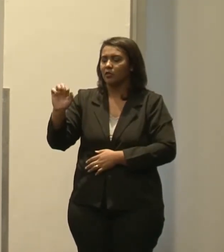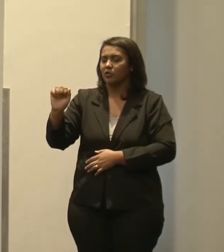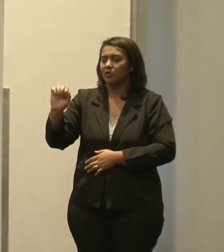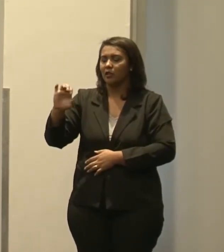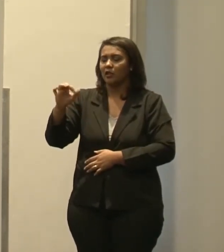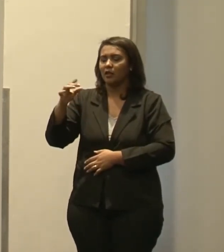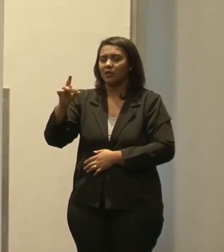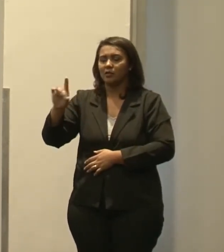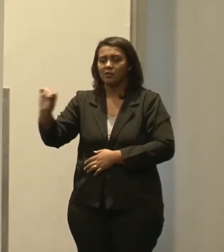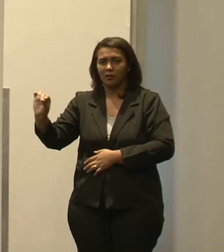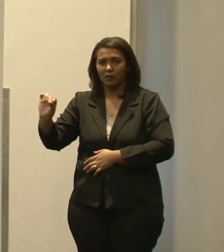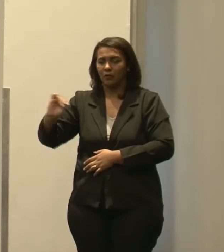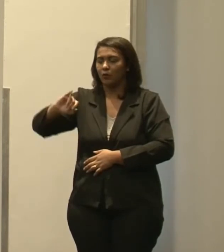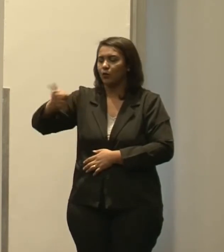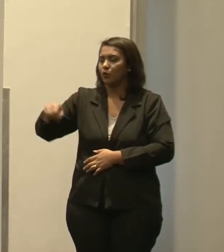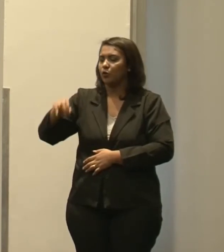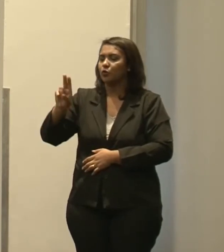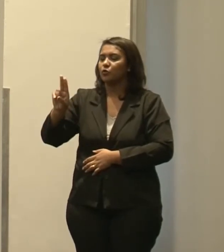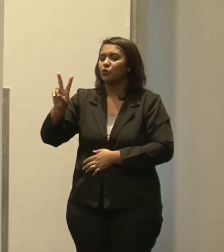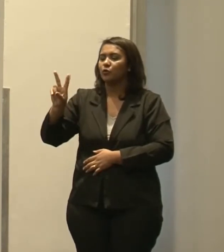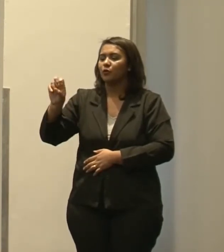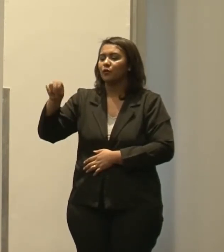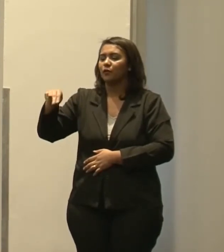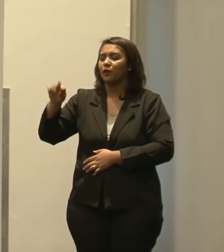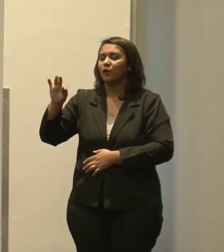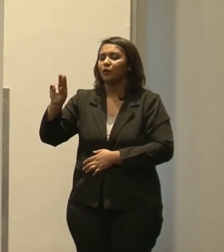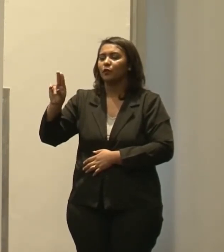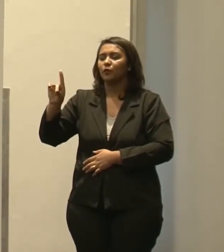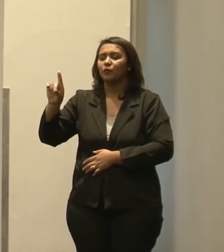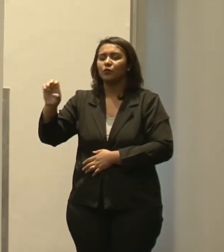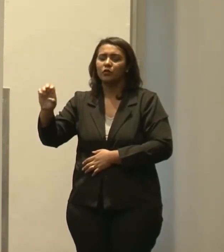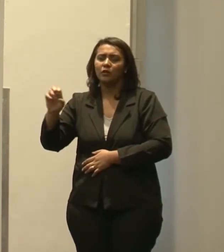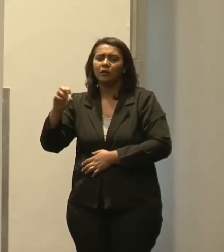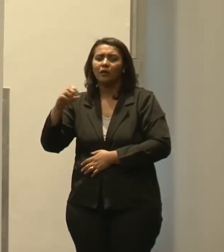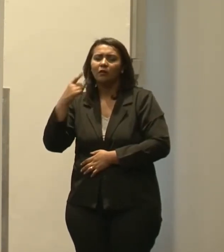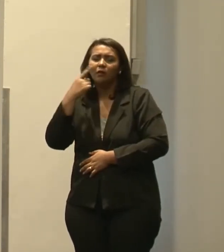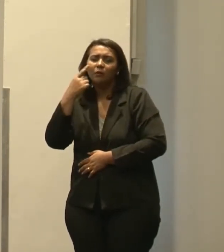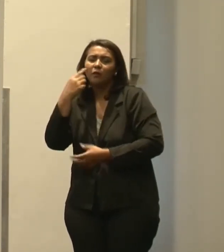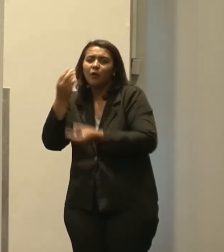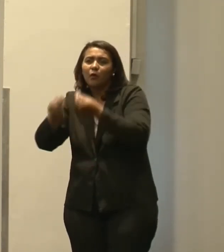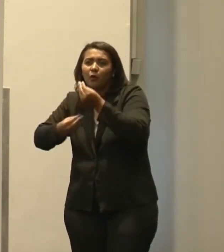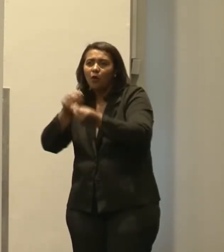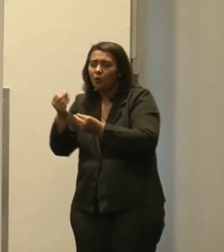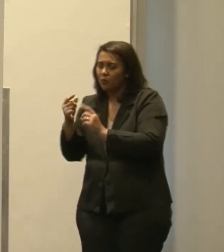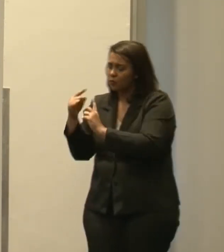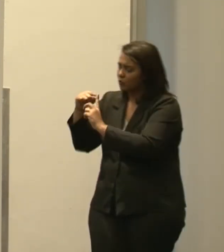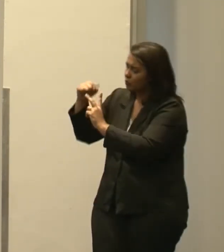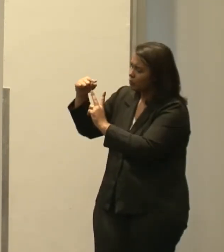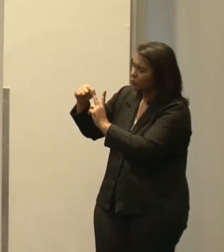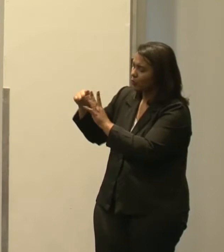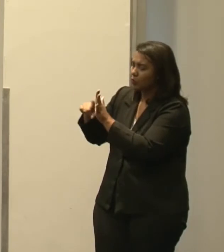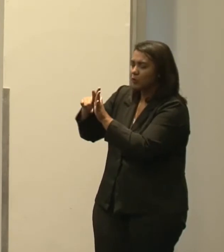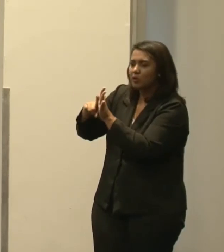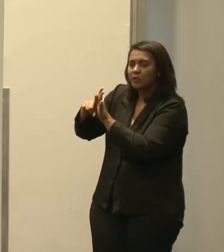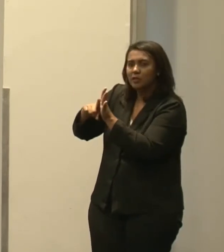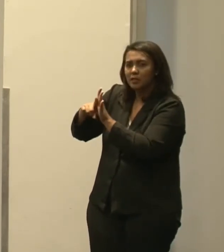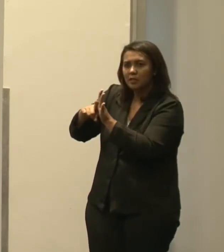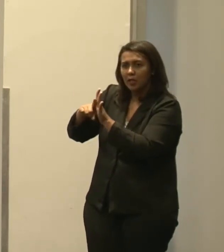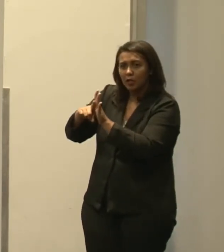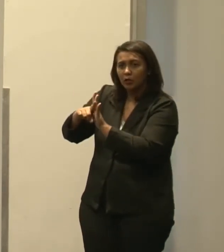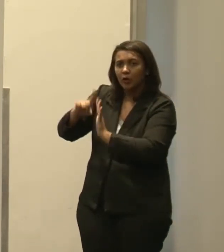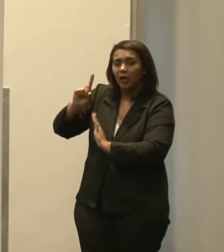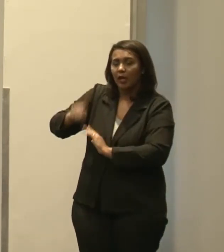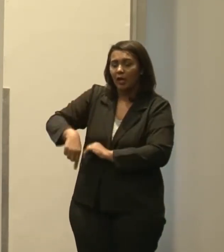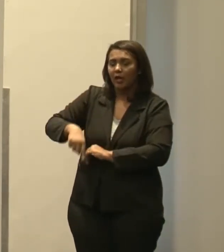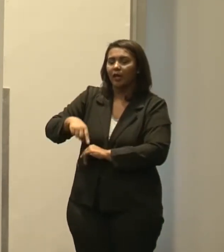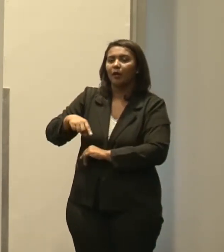pouco sobre essa experiência desses dois sujeitos, né, que a gente está pesquisando. O Estação Juventude 2.0 é um